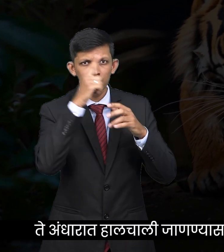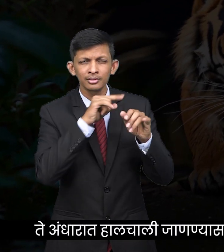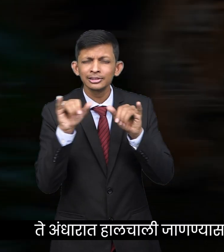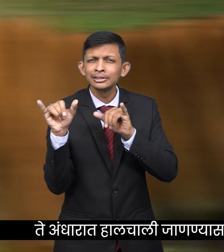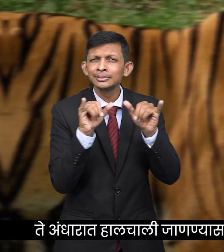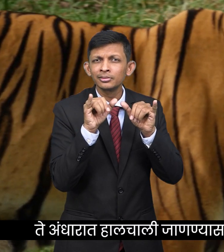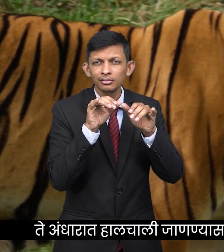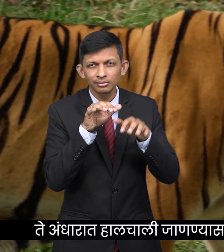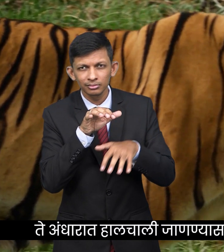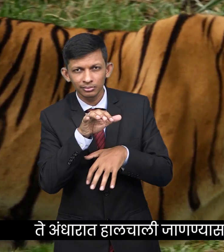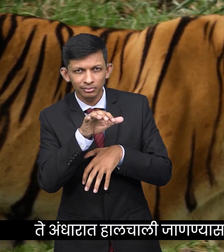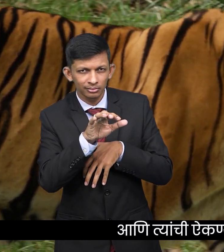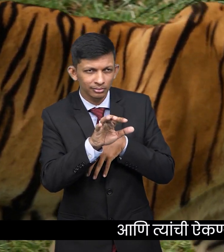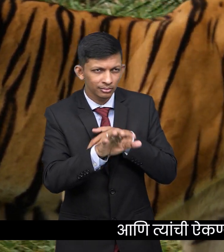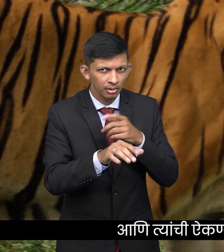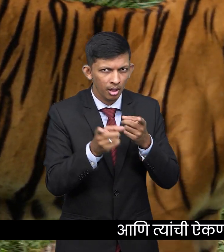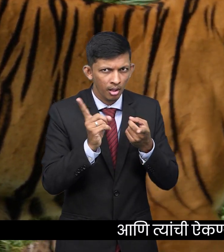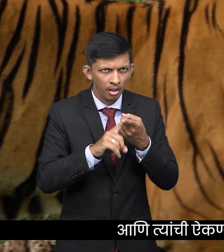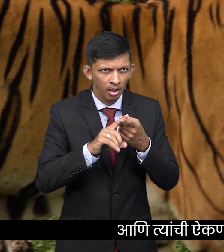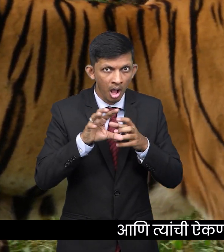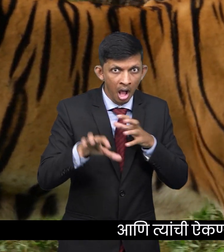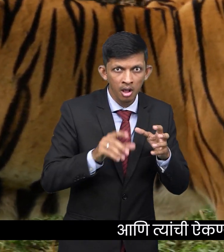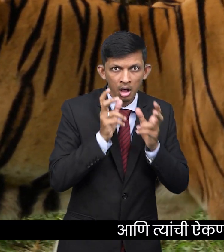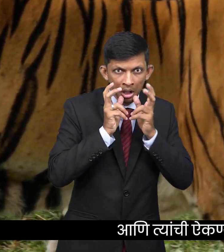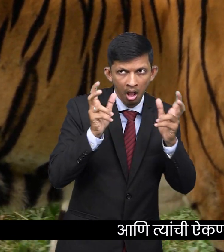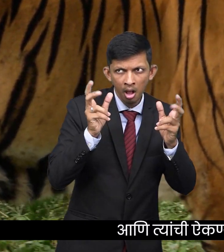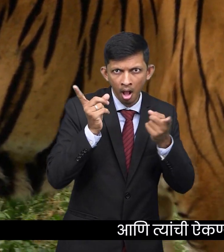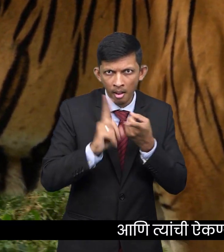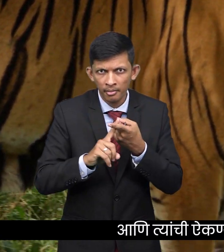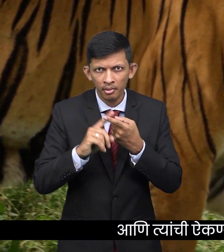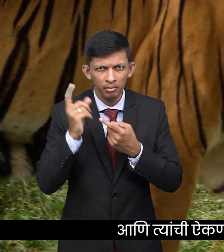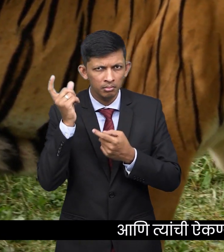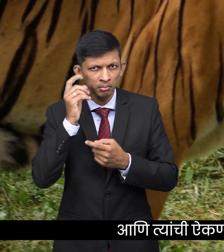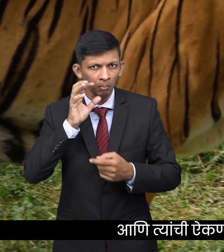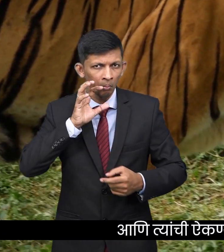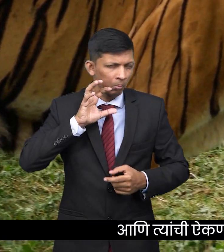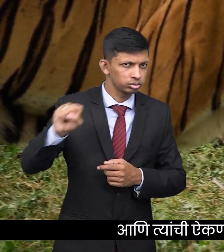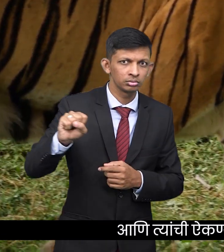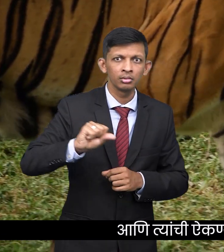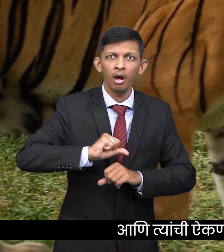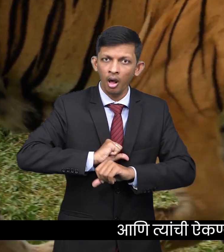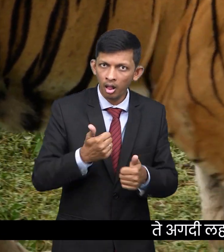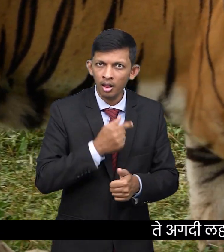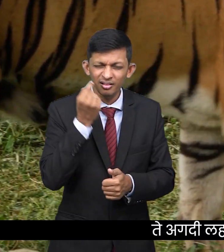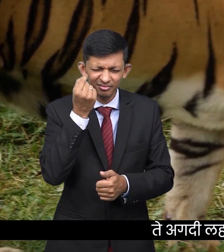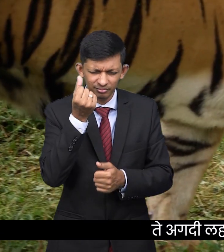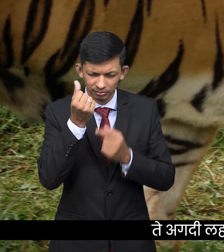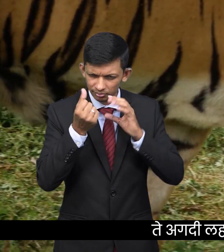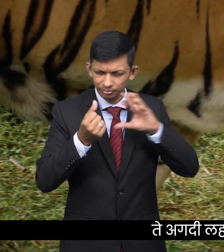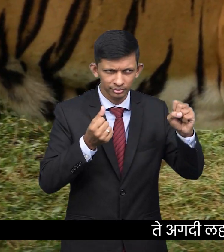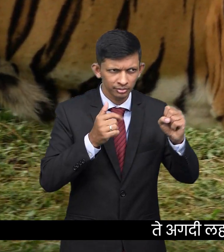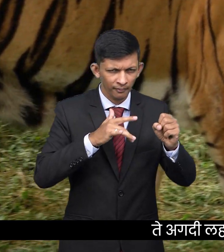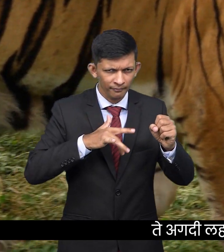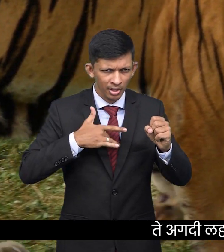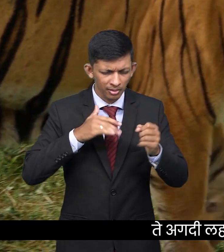संवेदनशील मिशांचा वापर करतात आणि त्यांची ऐकण्याची शक्ती इतकी तीव्र असते की ते अगदी